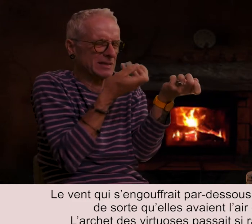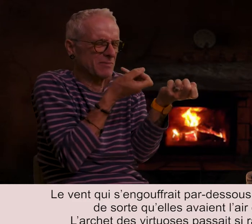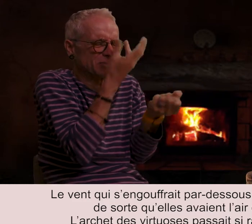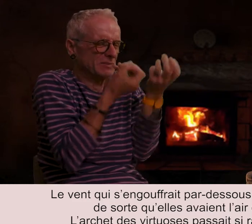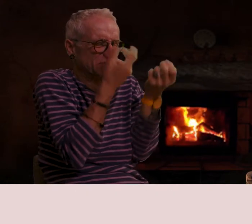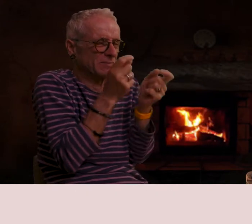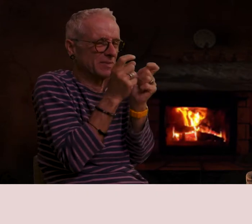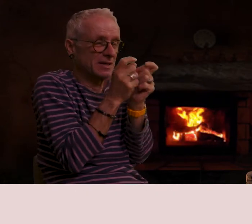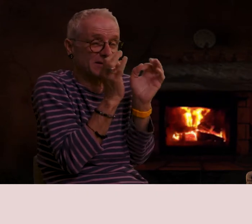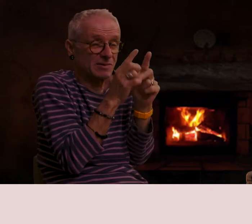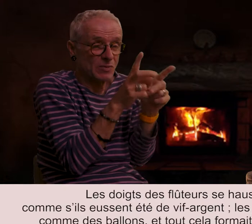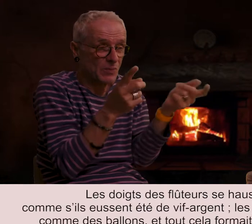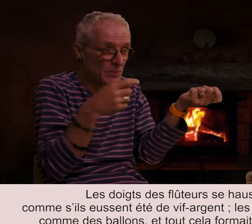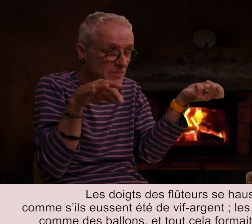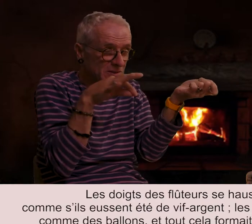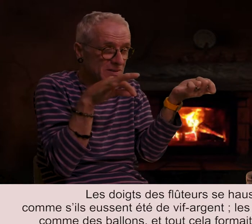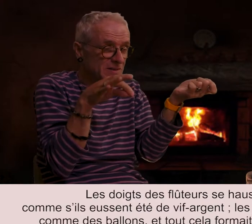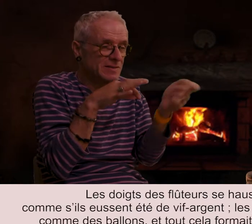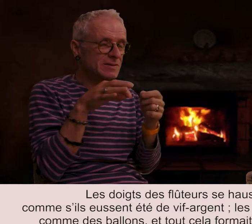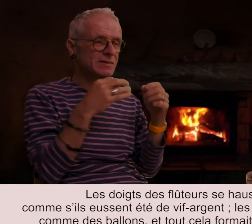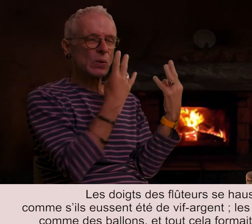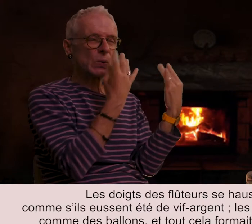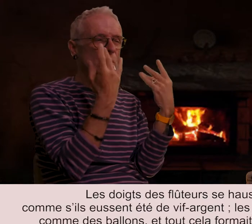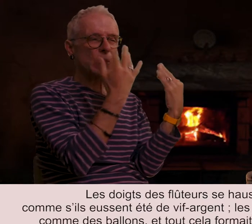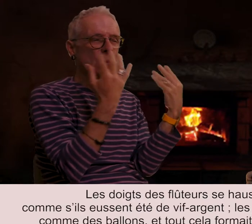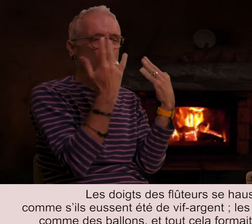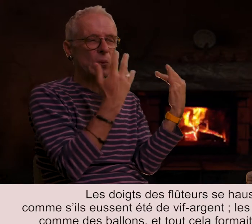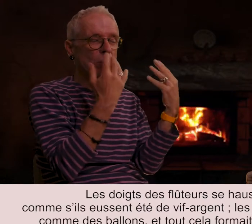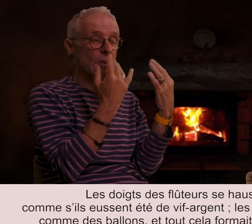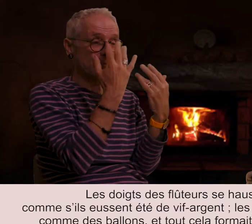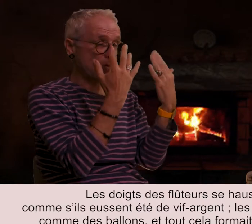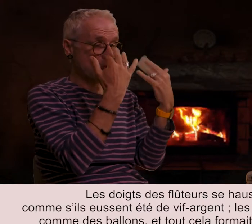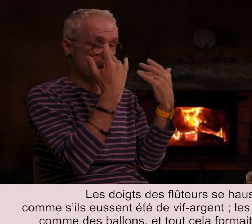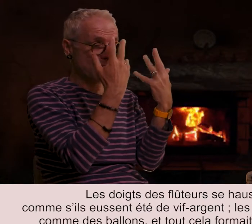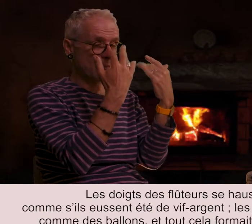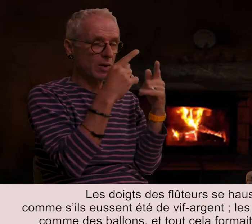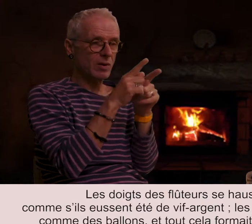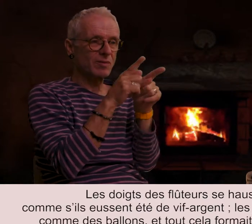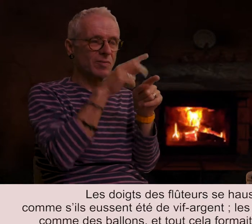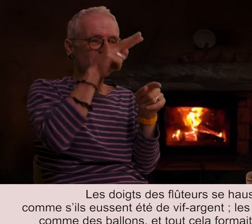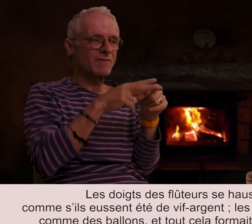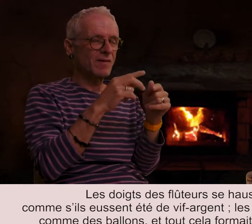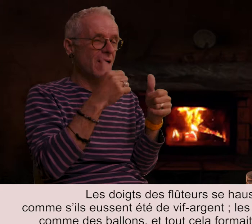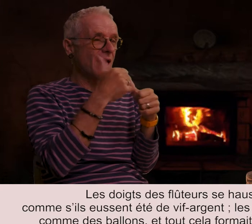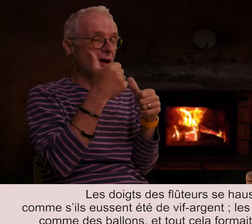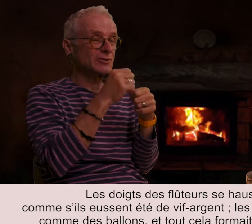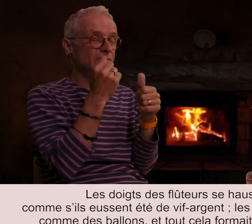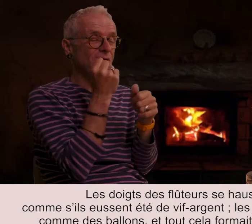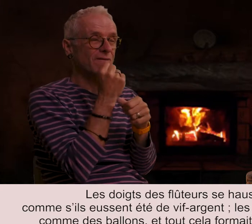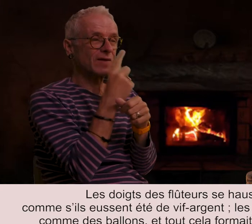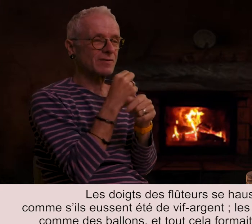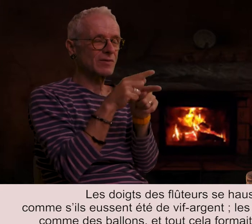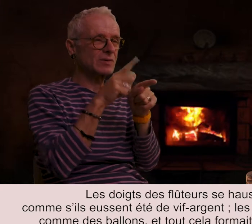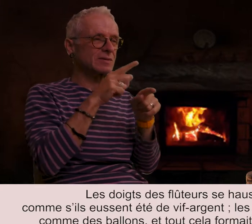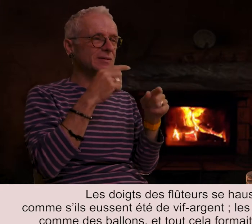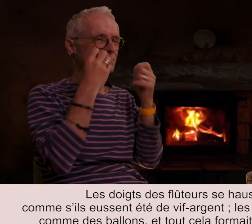électriques. Les doigts des flûteurs se haussaient et se baissaient comme s'ils eussent été de vif argent. Les joues des